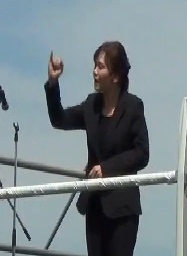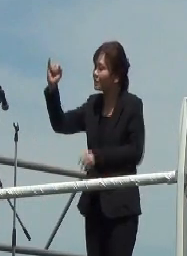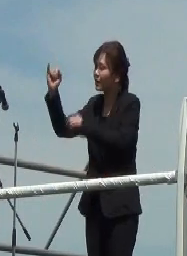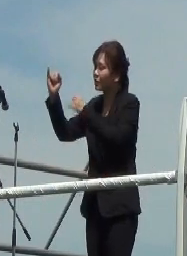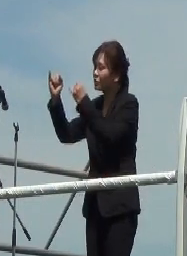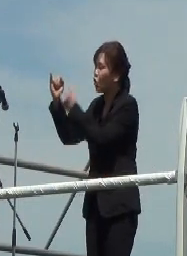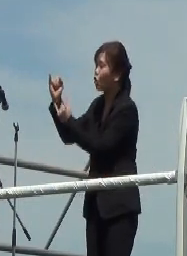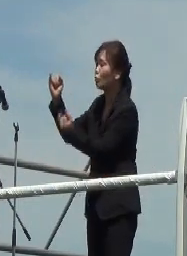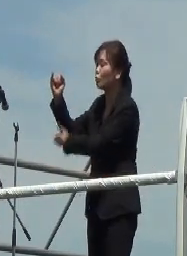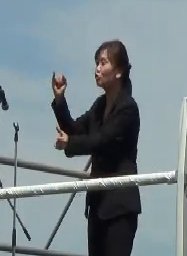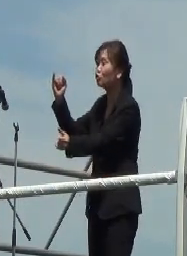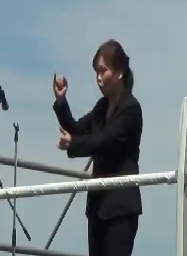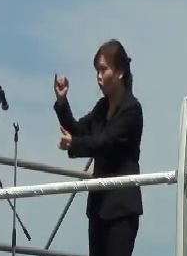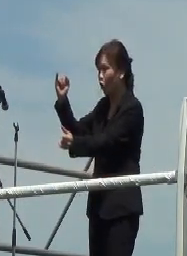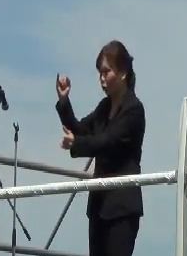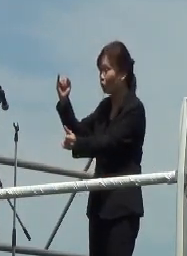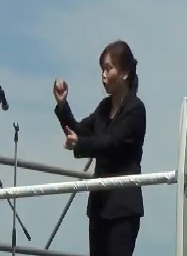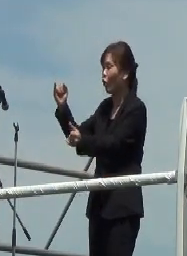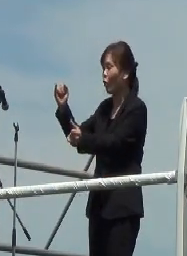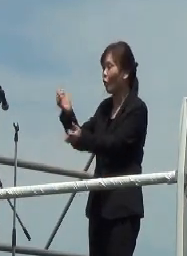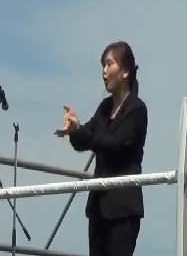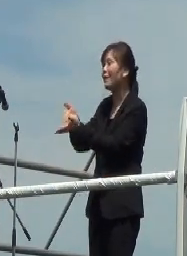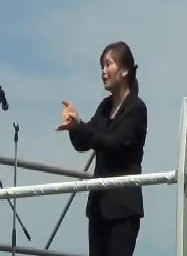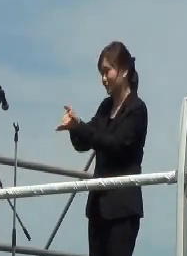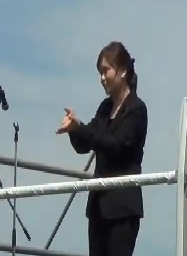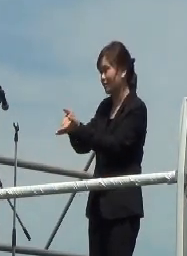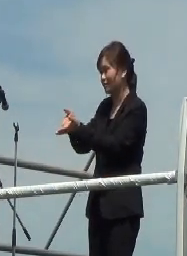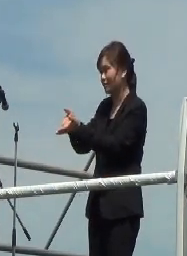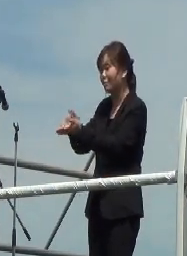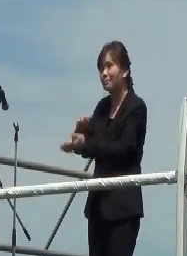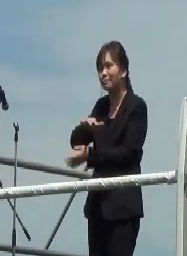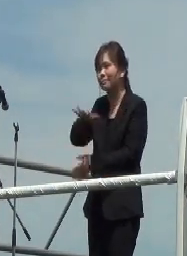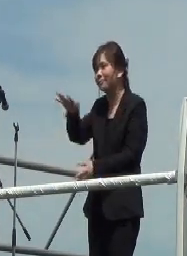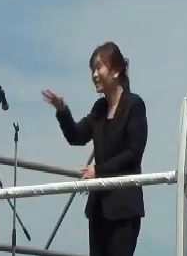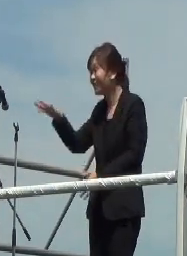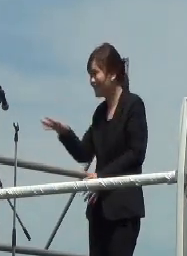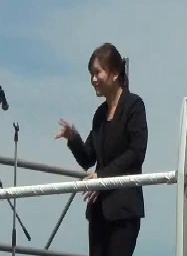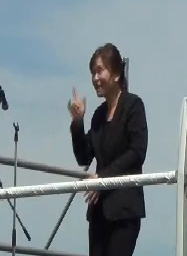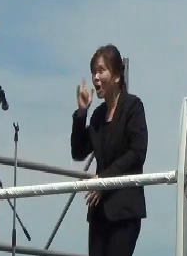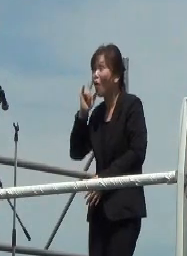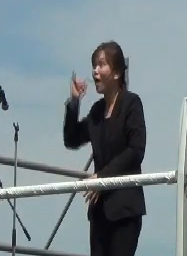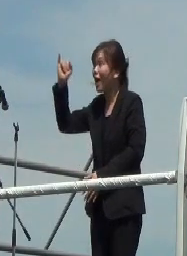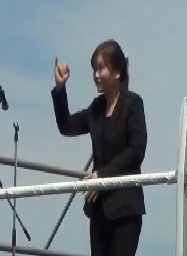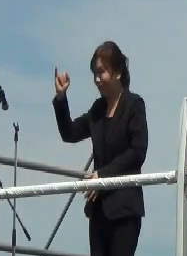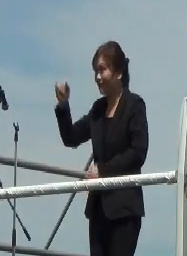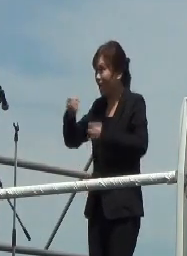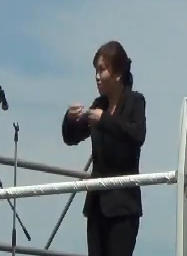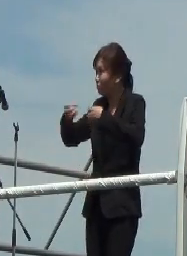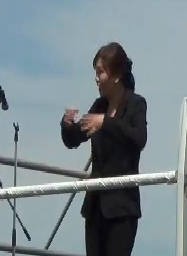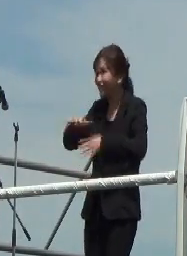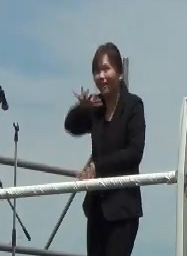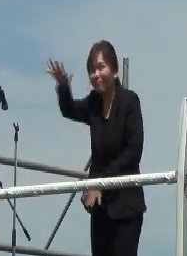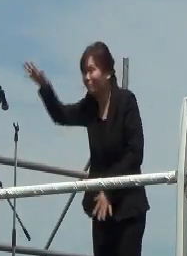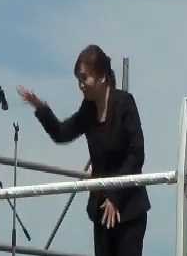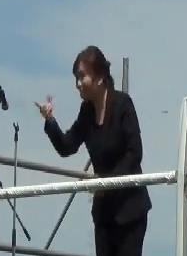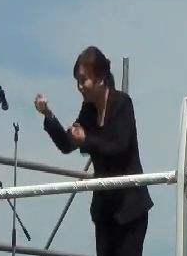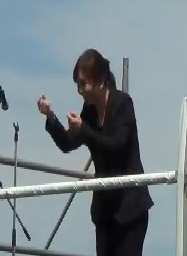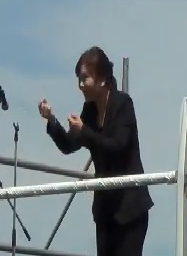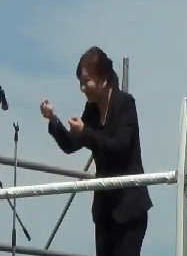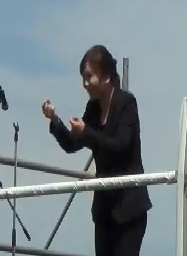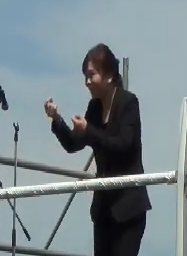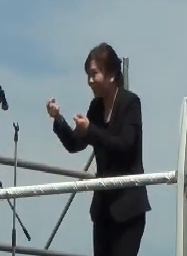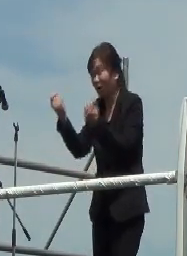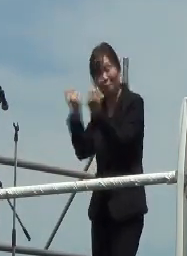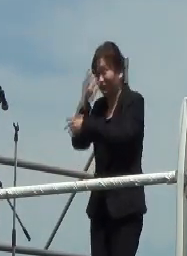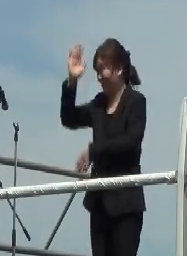。ここにいらっしゃる皆さん、みんなお母さんから生まれてきたと思います。それは間違い